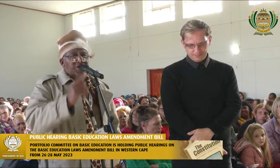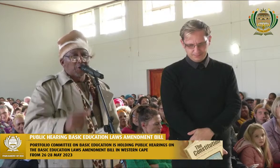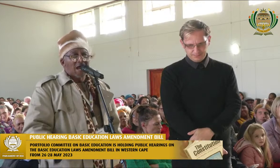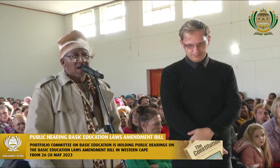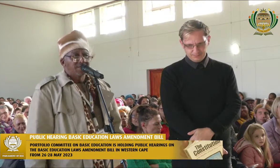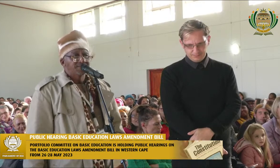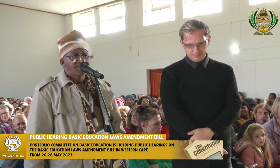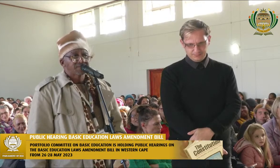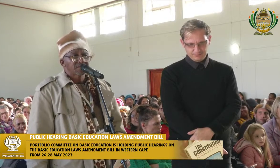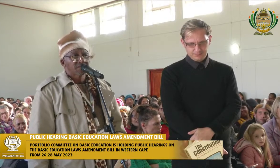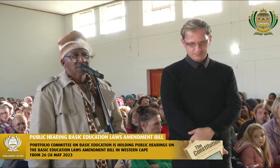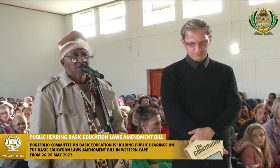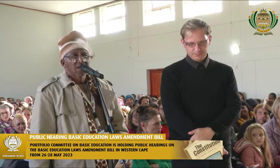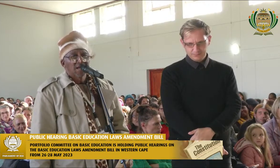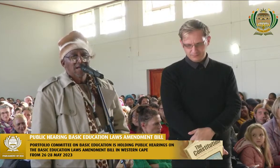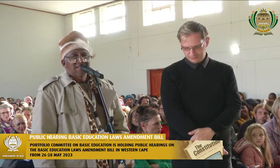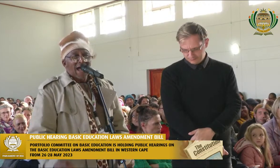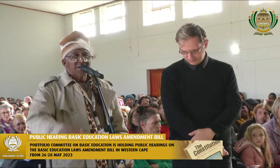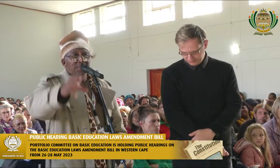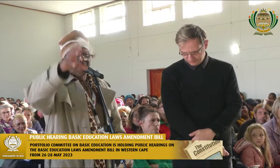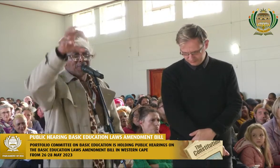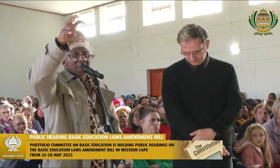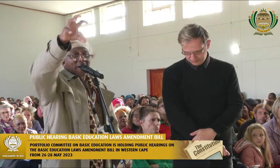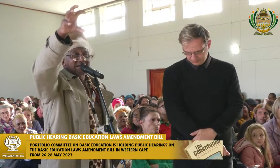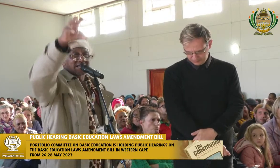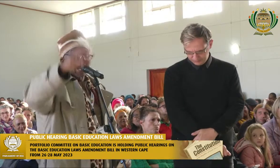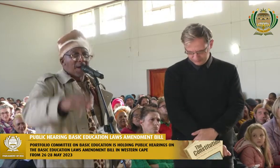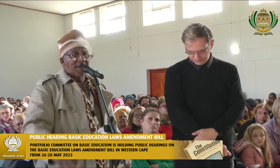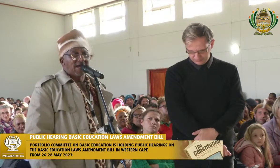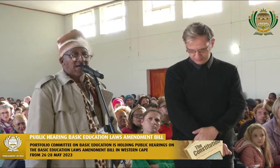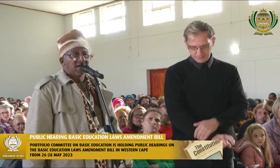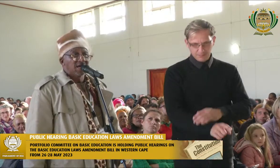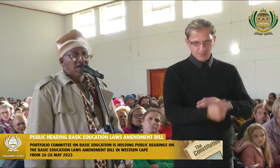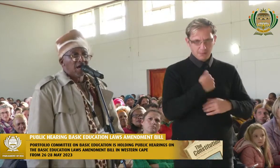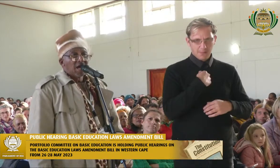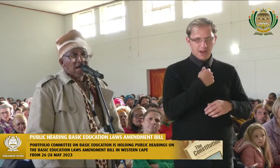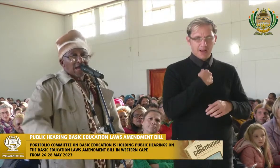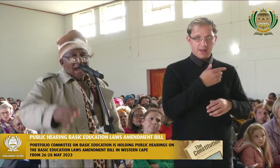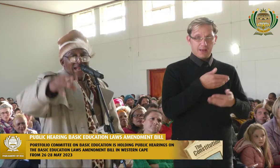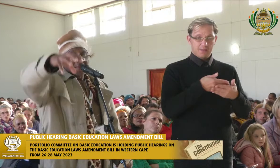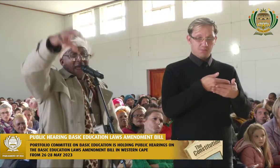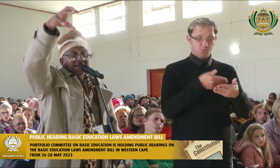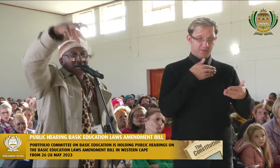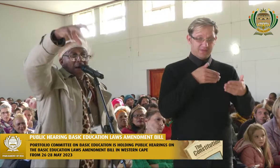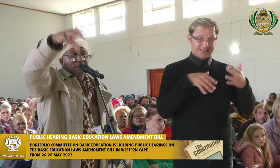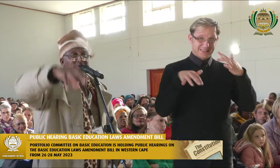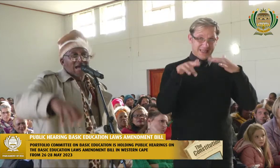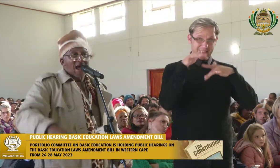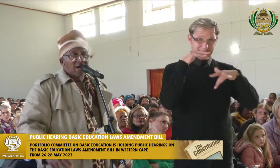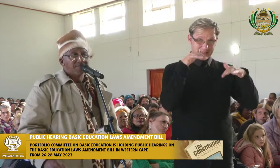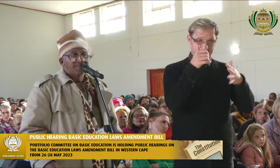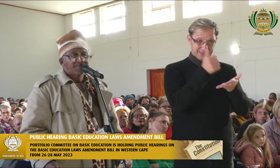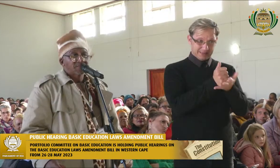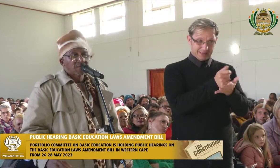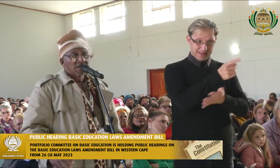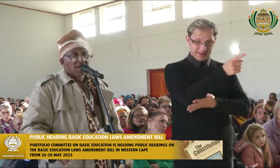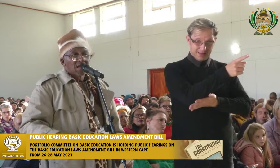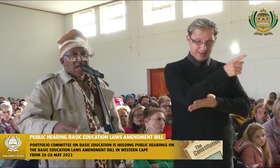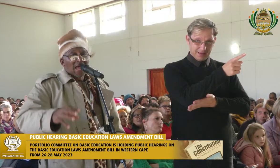Kyk in Pesula. Daar het my voorvaders daar gebly. Hulle het huise gebouw daar.